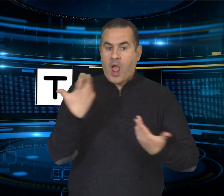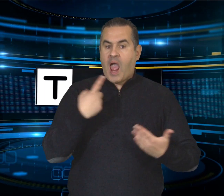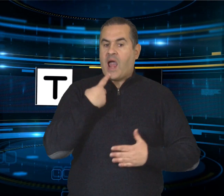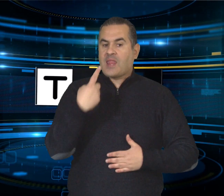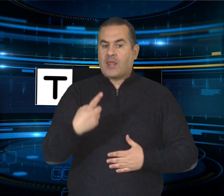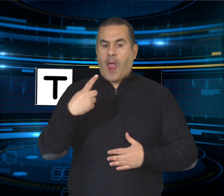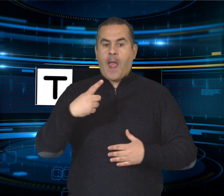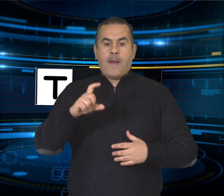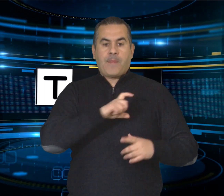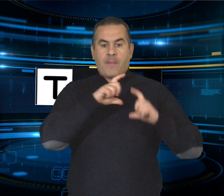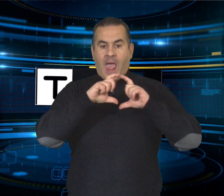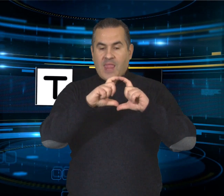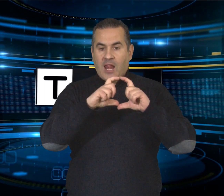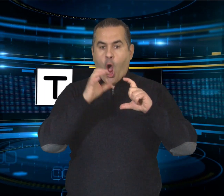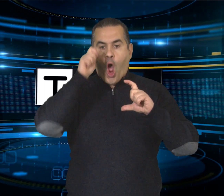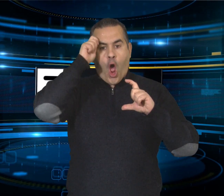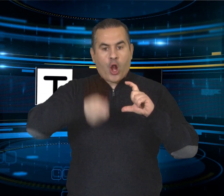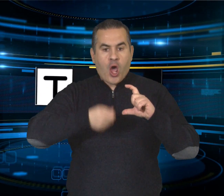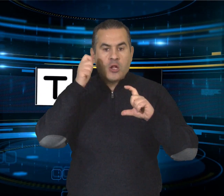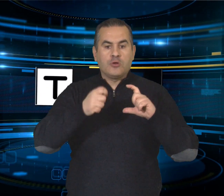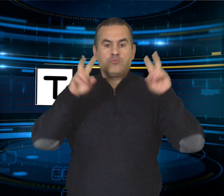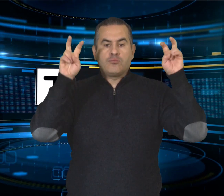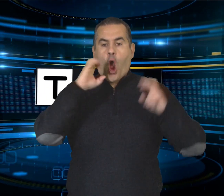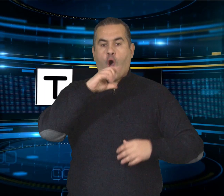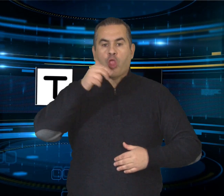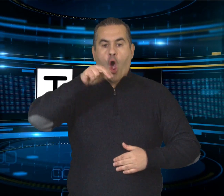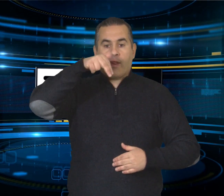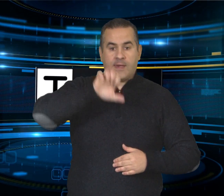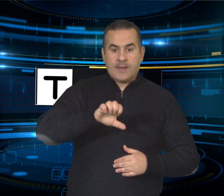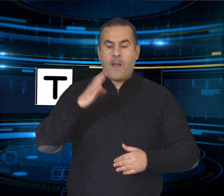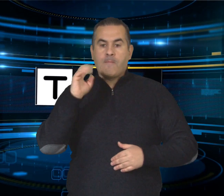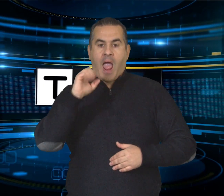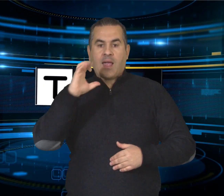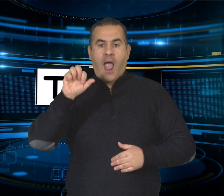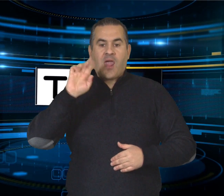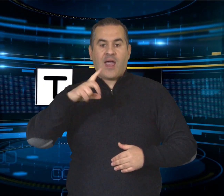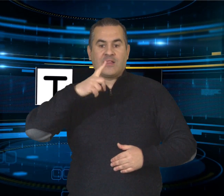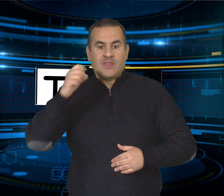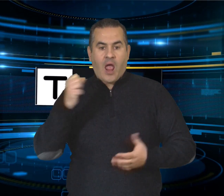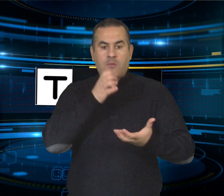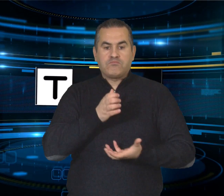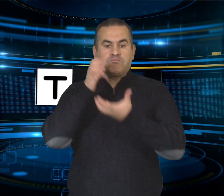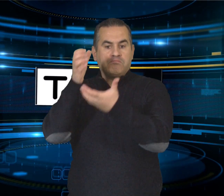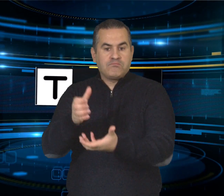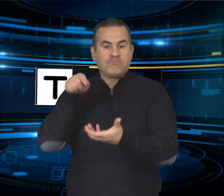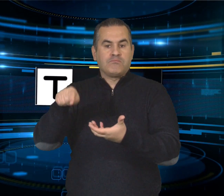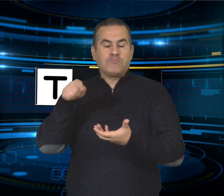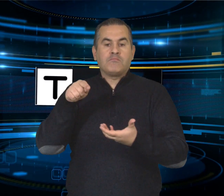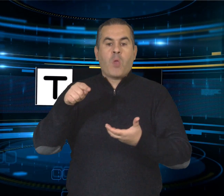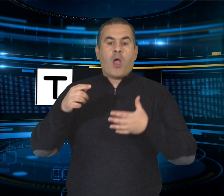Ottone Bacaredda. La cerimonia solenne si è svolta stamattina nel municipio del capoluogo. Sono molto grato al comune, ha